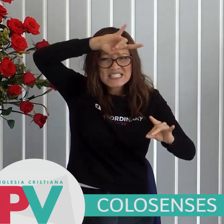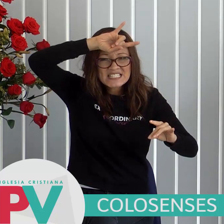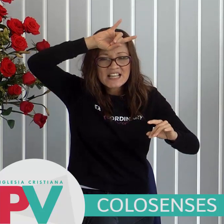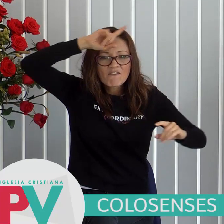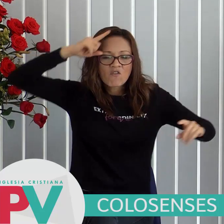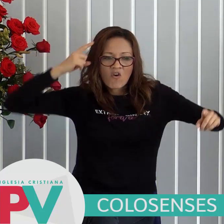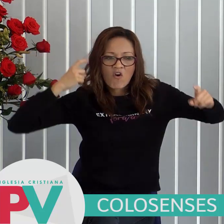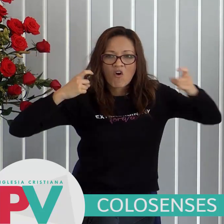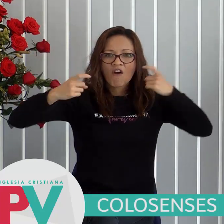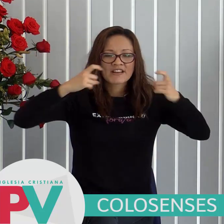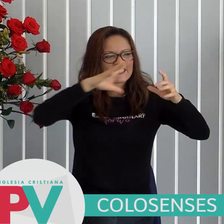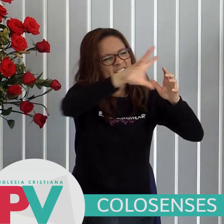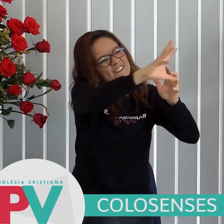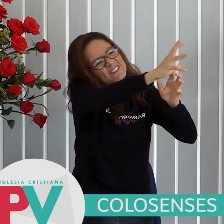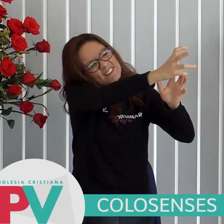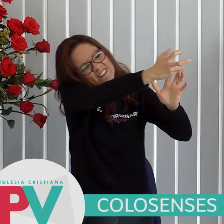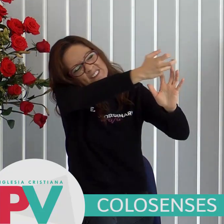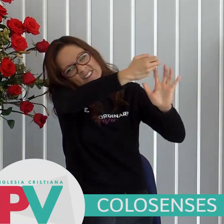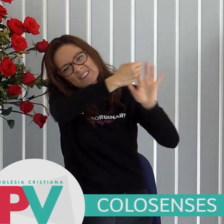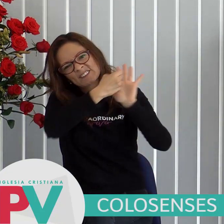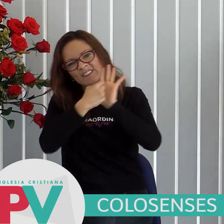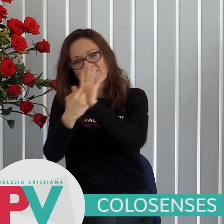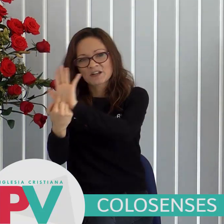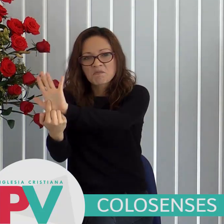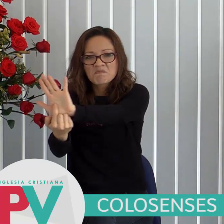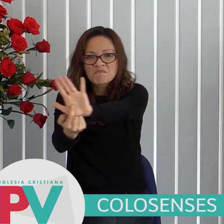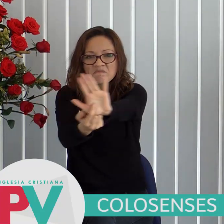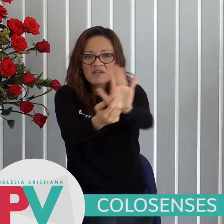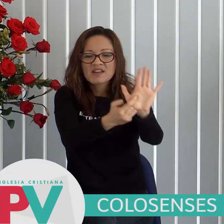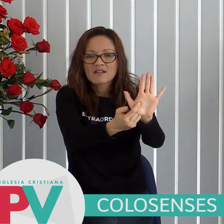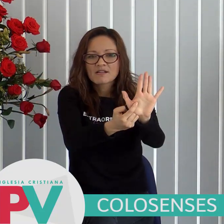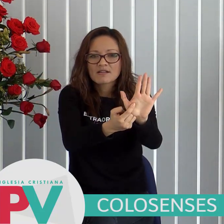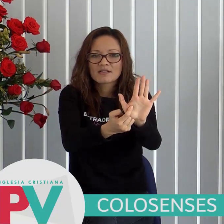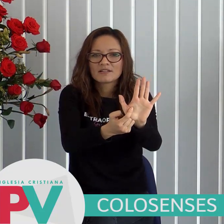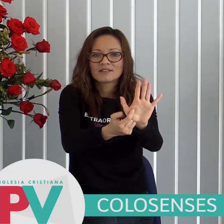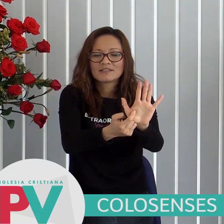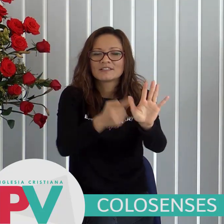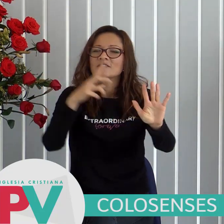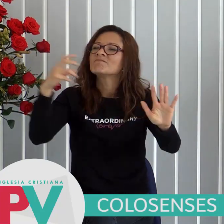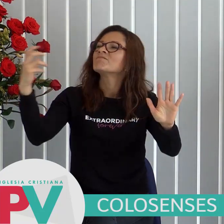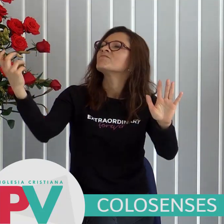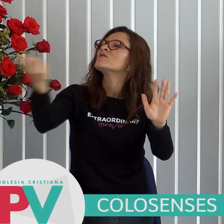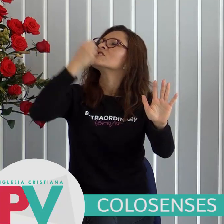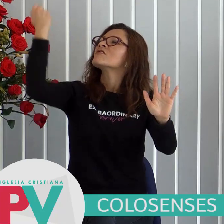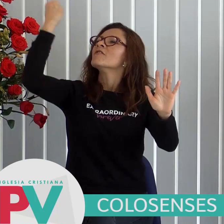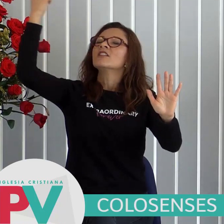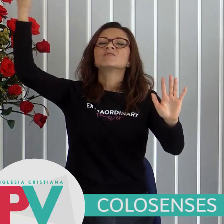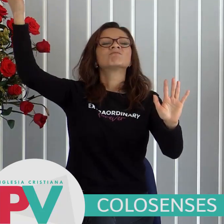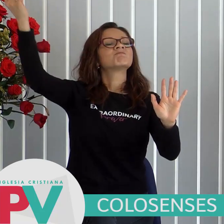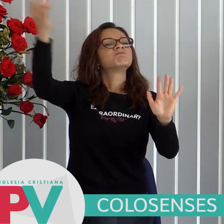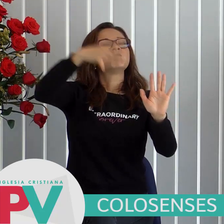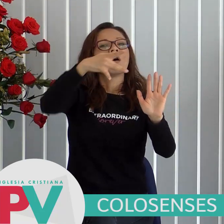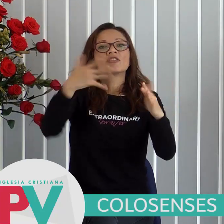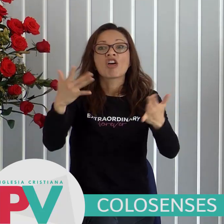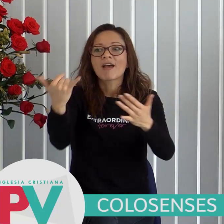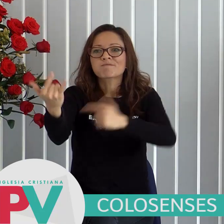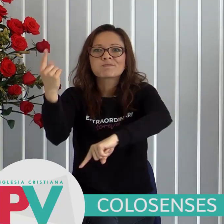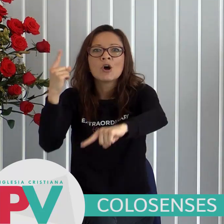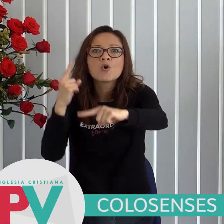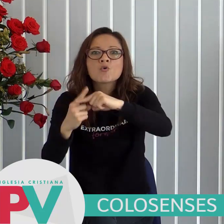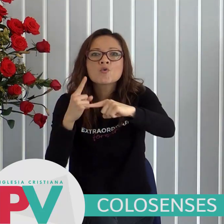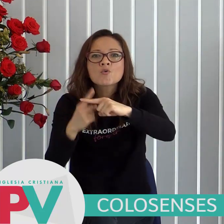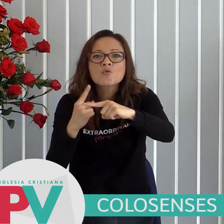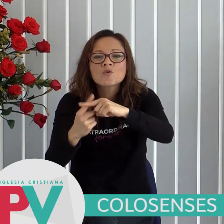potencias satánicas, los exhibió públicamente, triunfando sobre ellos en